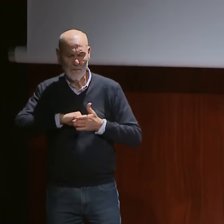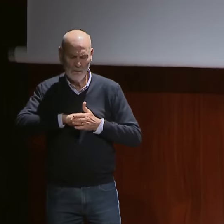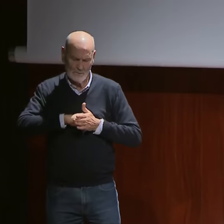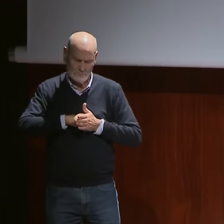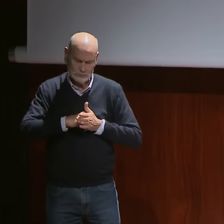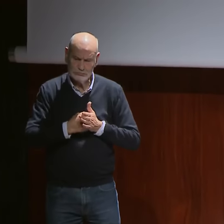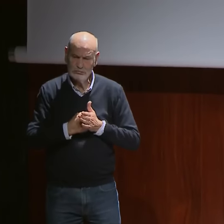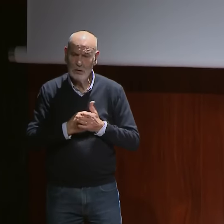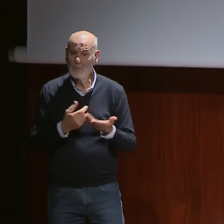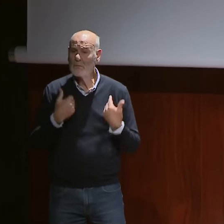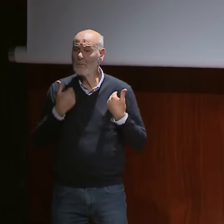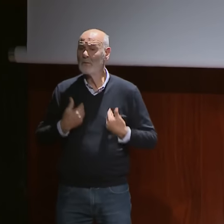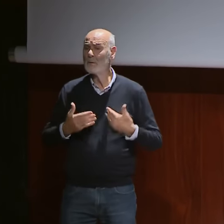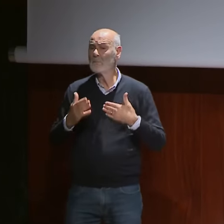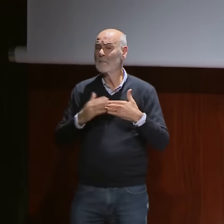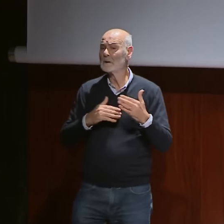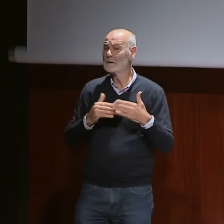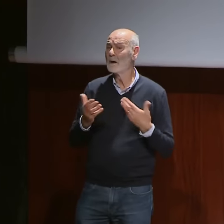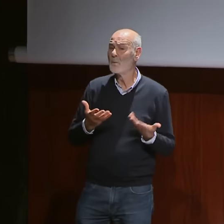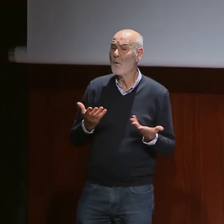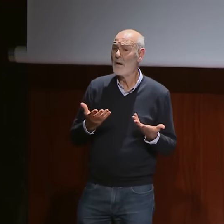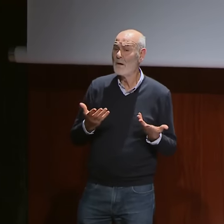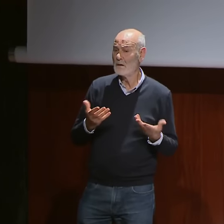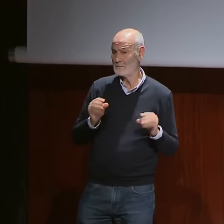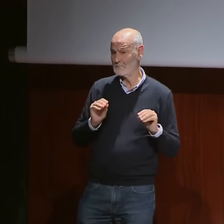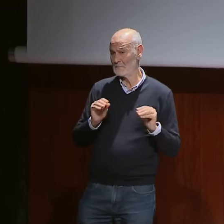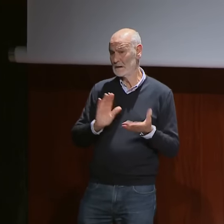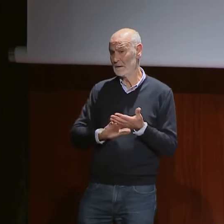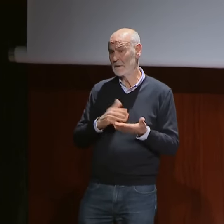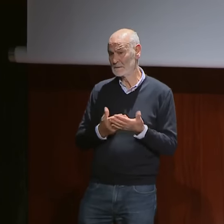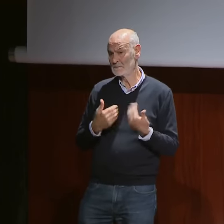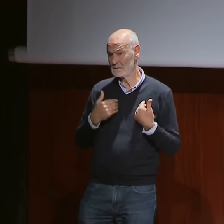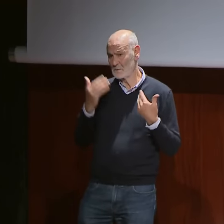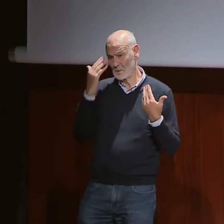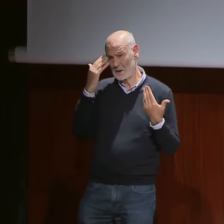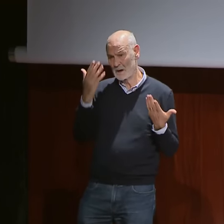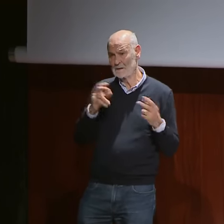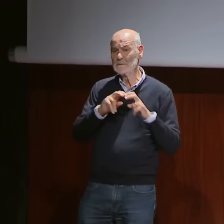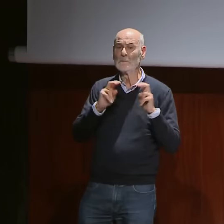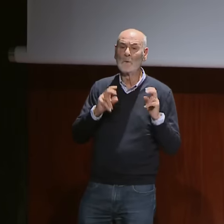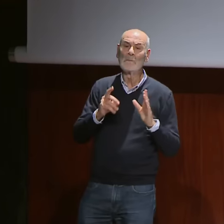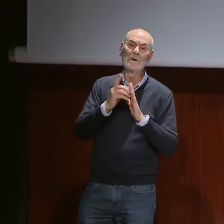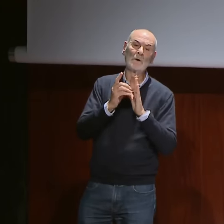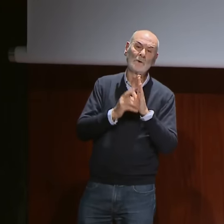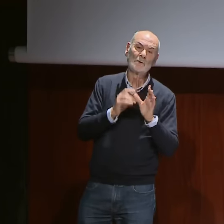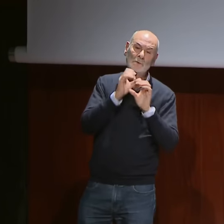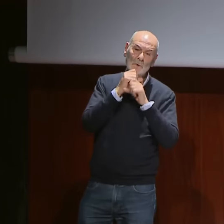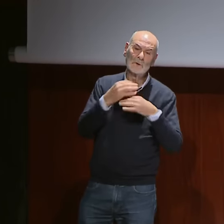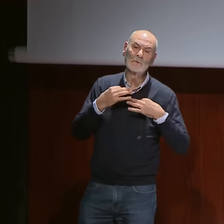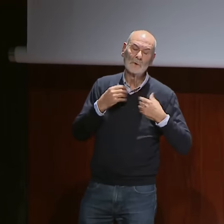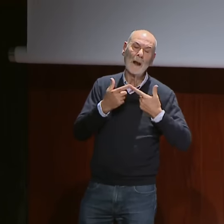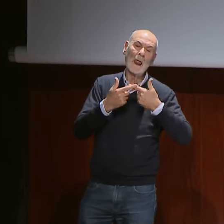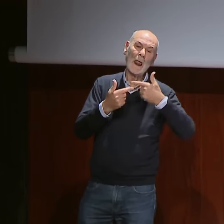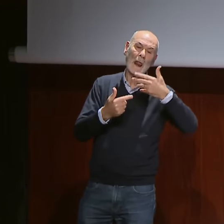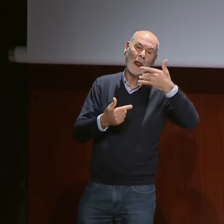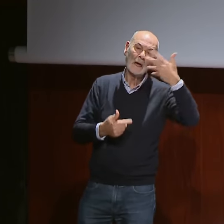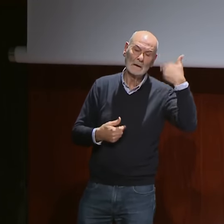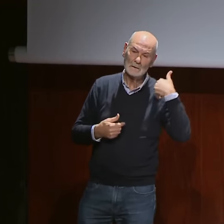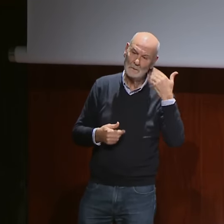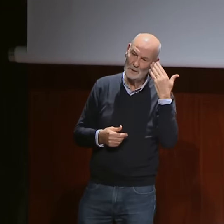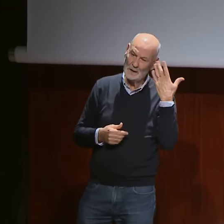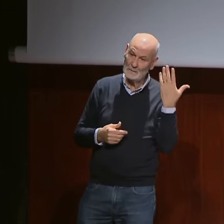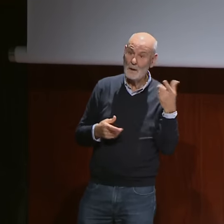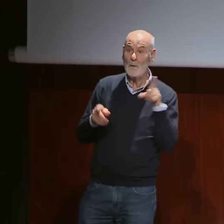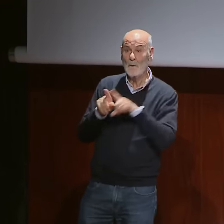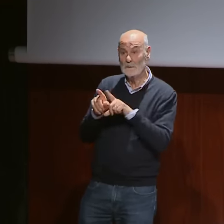travailler ensemble. Donc, elle était folle de joie. Par contre, je lui ai dit, il faut qu'on pose des règles dès le départ, quoi. Il faut que ce soit clair. Je sais qu'elle est